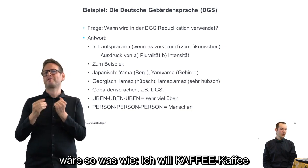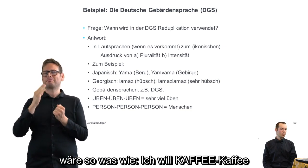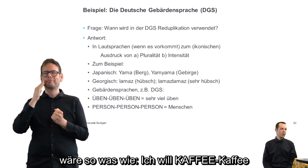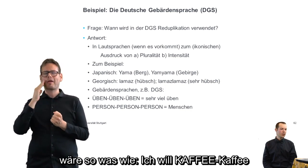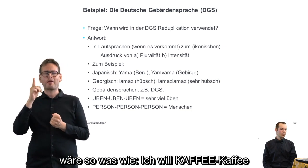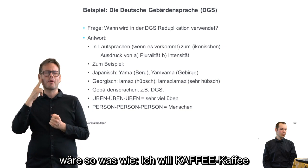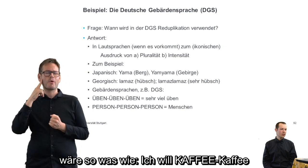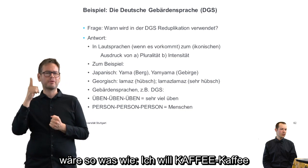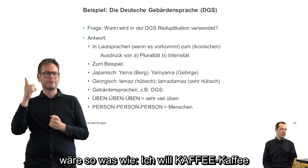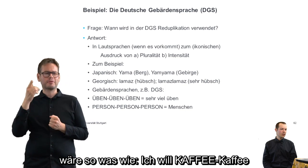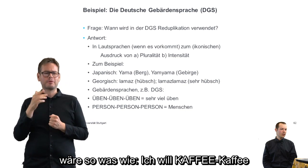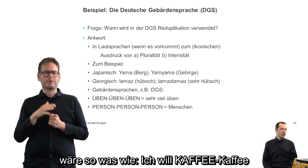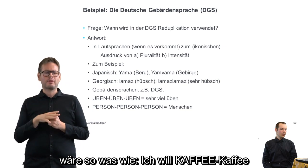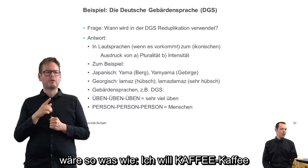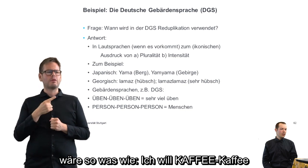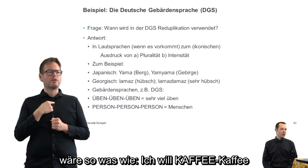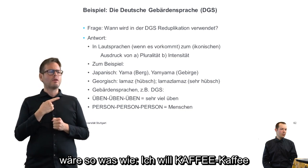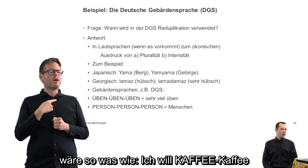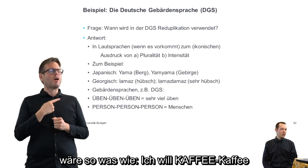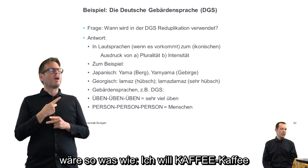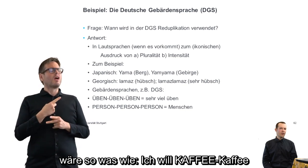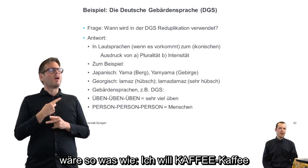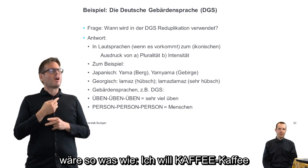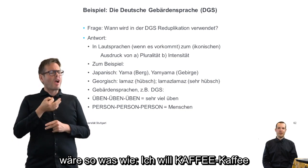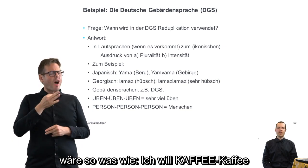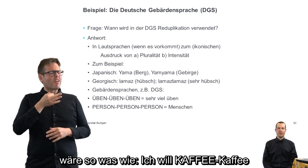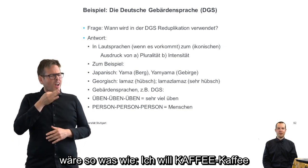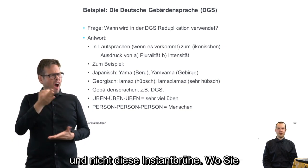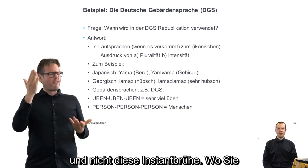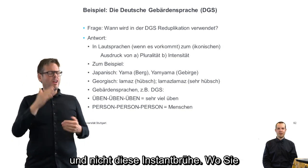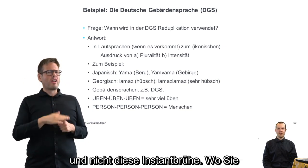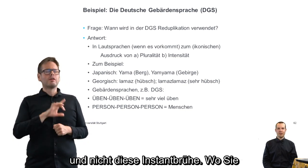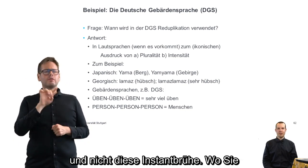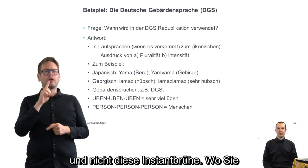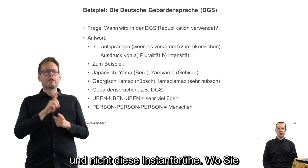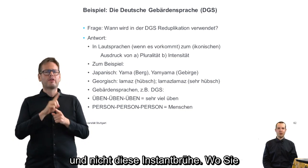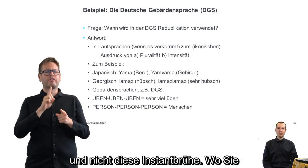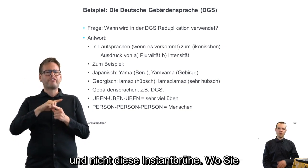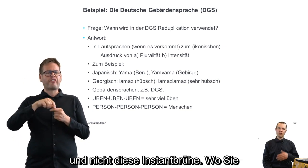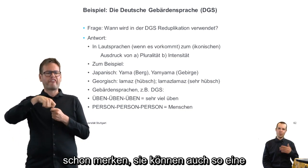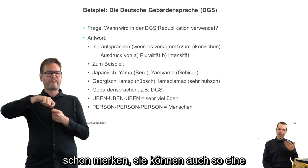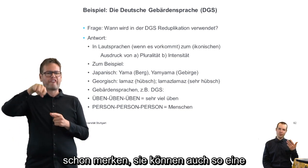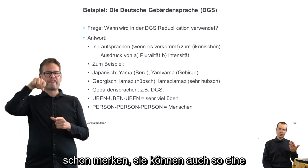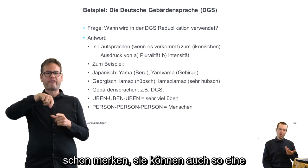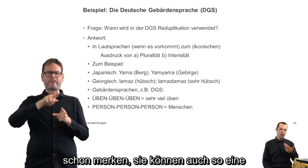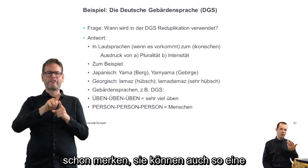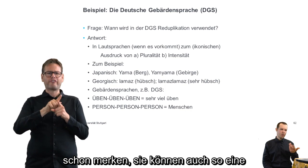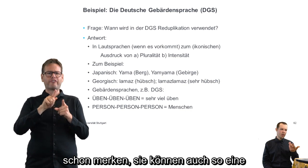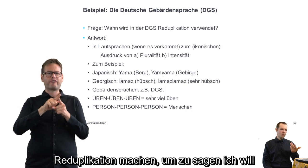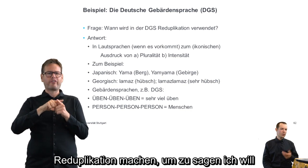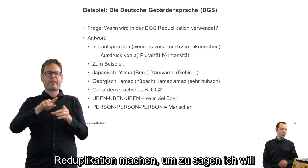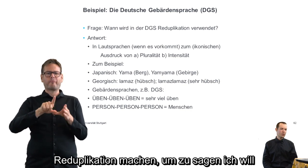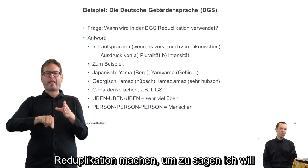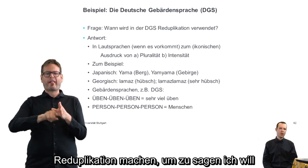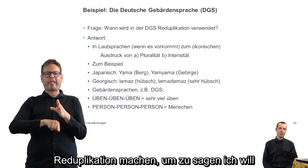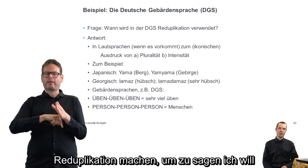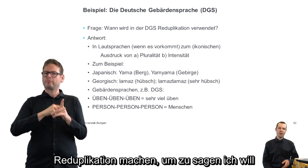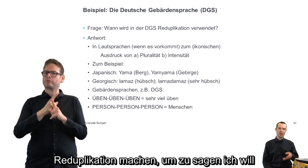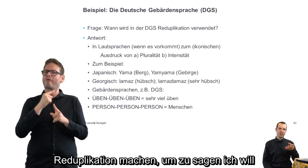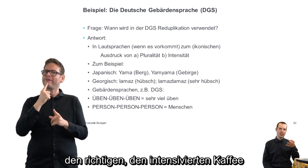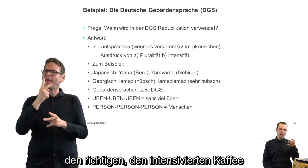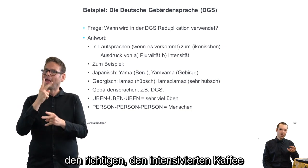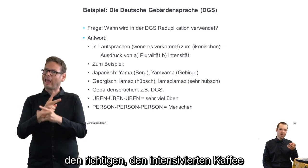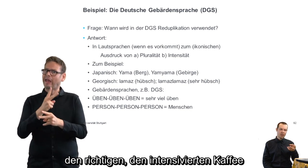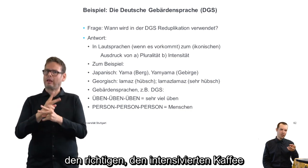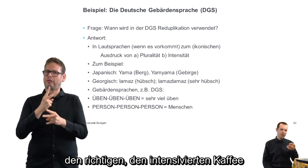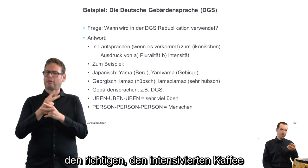ein Beispiel wäre sowas wie ich will Kaffee Kaffee und nicht diese Instantbrühe wo sie schon merken weil sie können auch so eine Republikation machen um zu